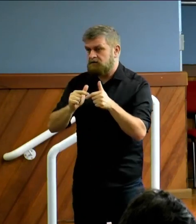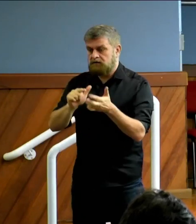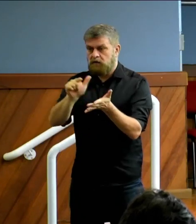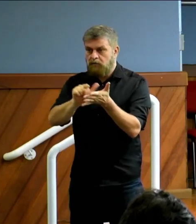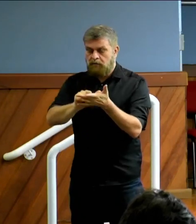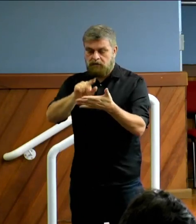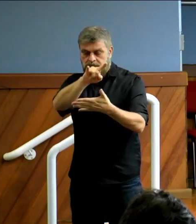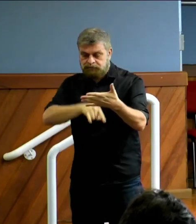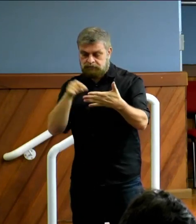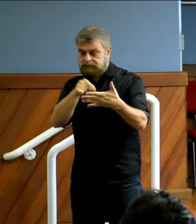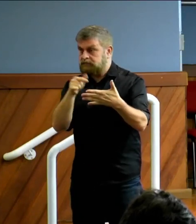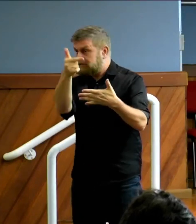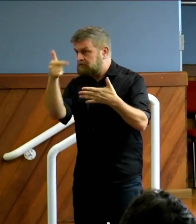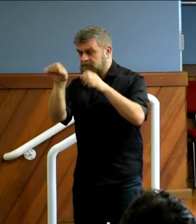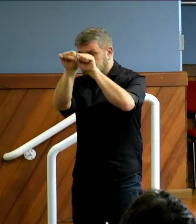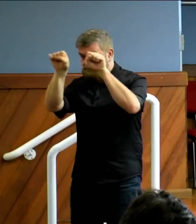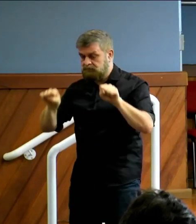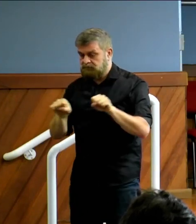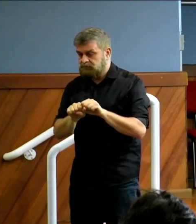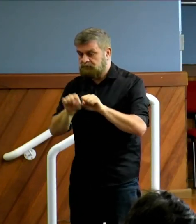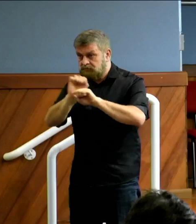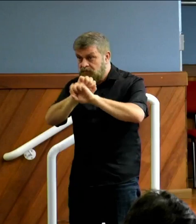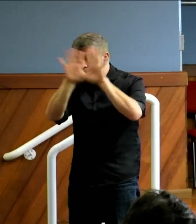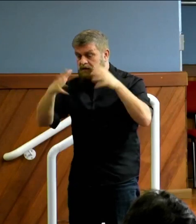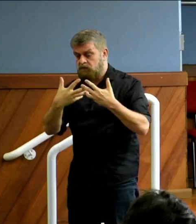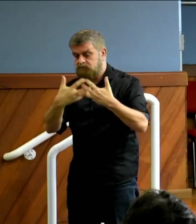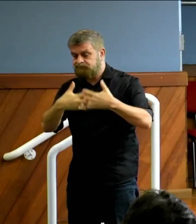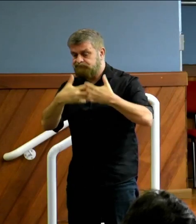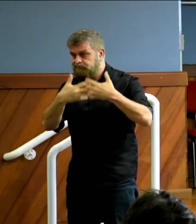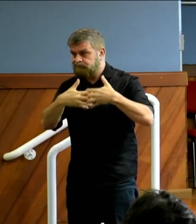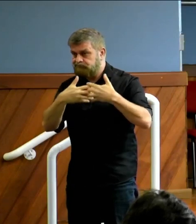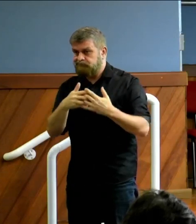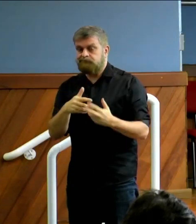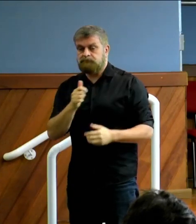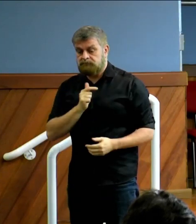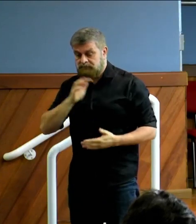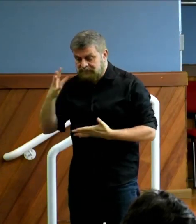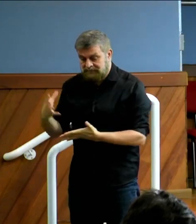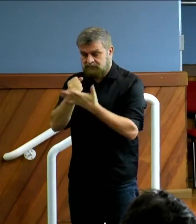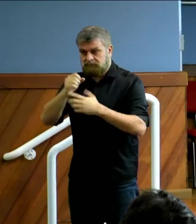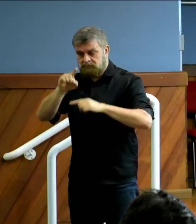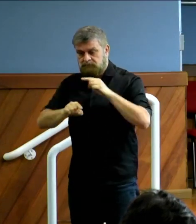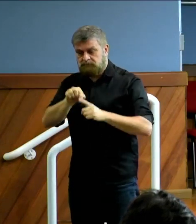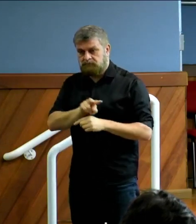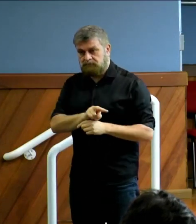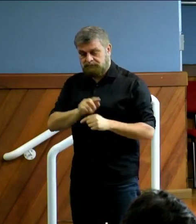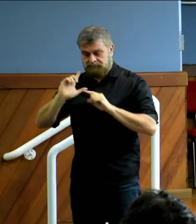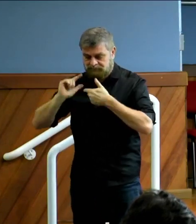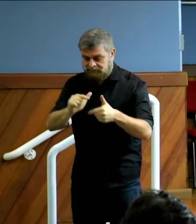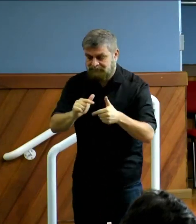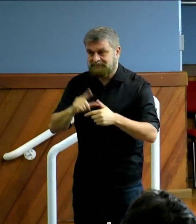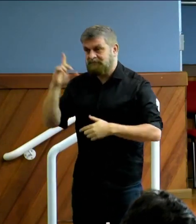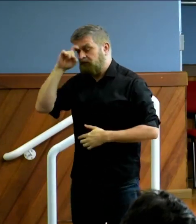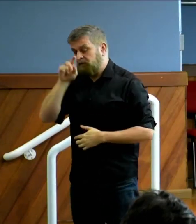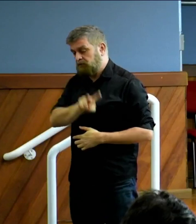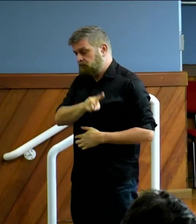Mas se eu não consigo ter um sistema de documentação claro e eficiente para recuperar o material analógico,